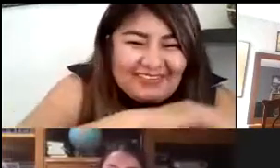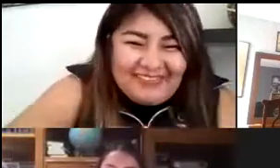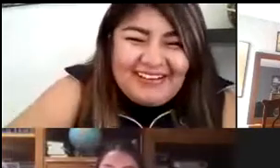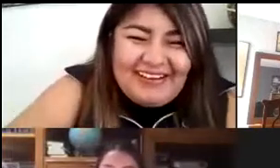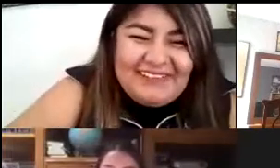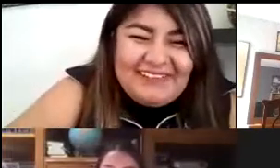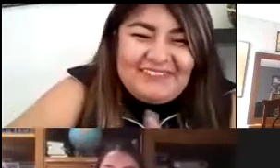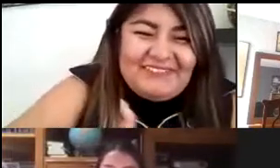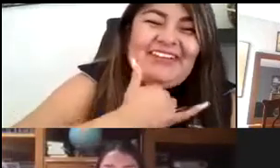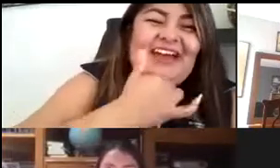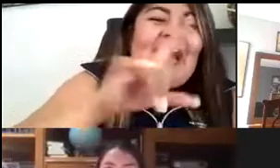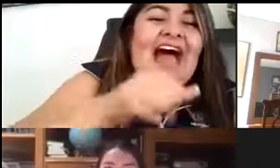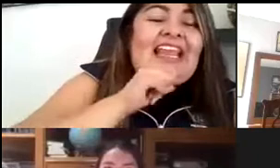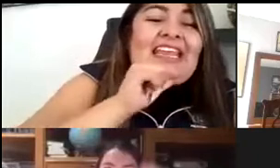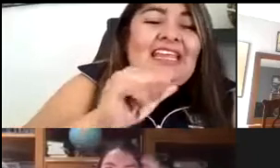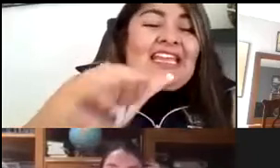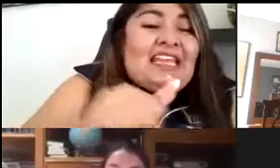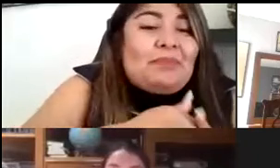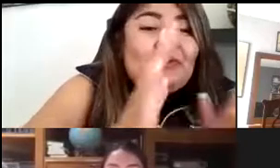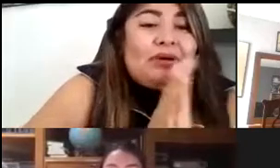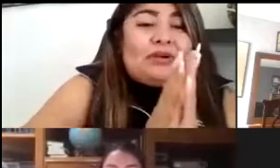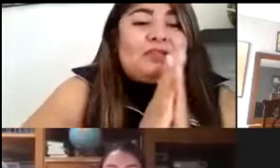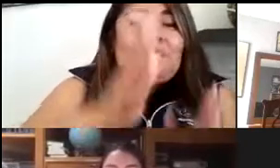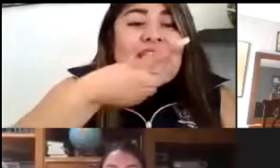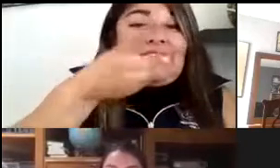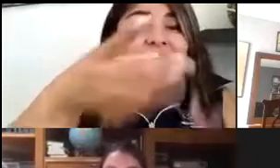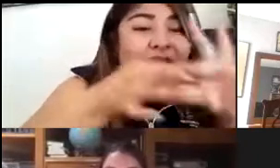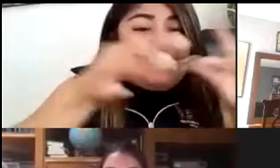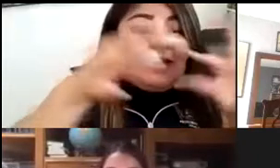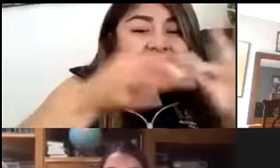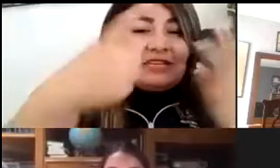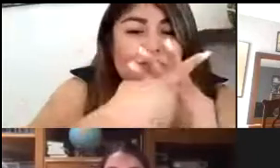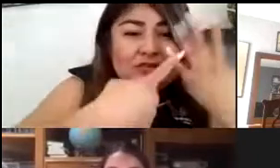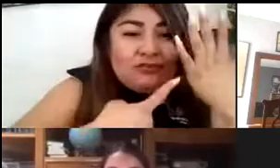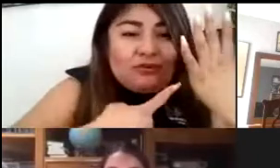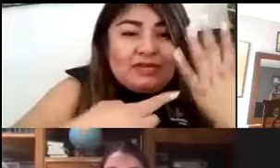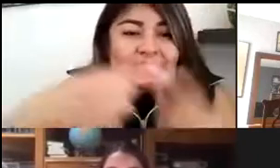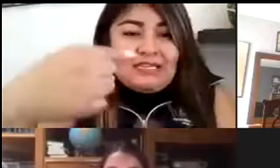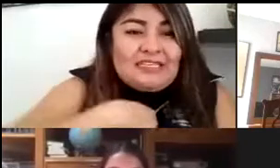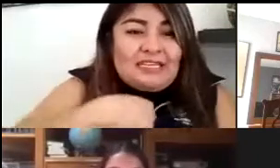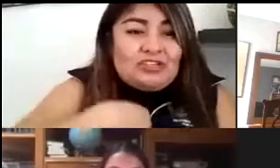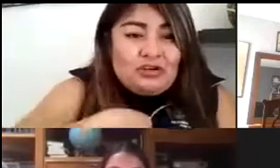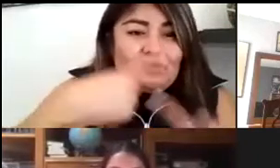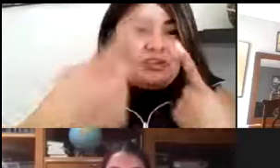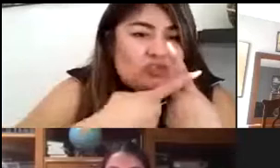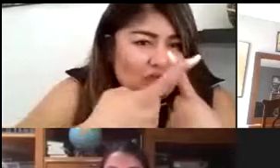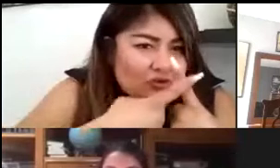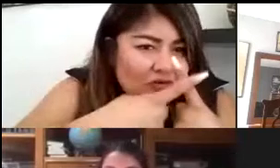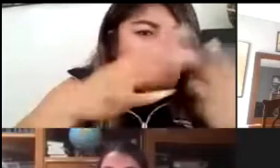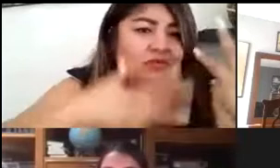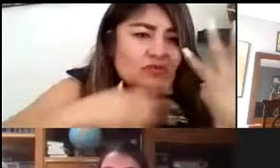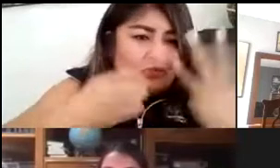cambiado. Perdón. Ali, por favor, ¿les puedes explicar las cuatro formas de decir yo?